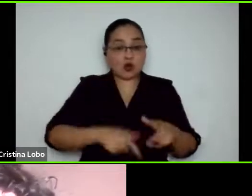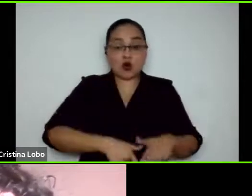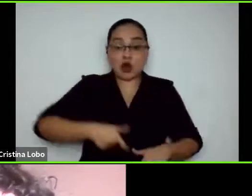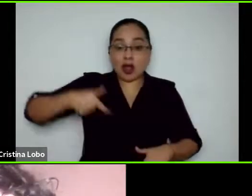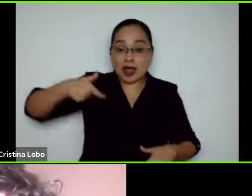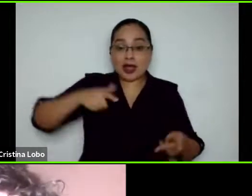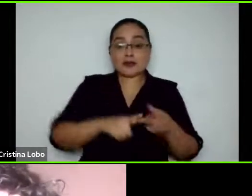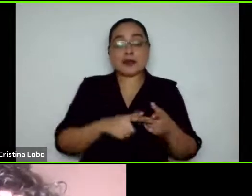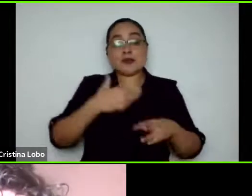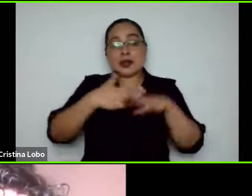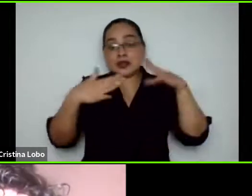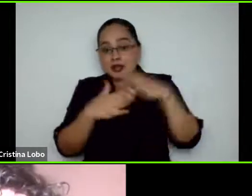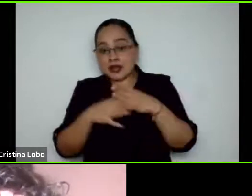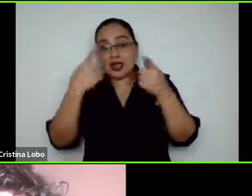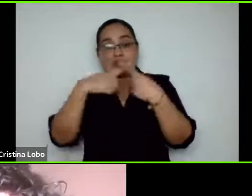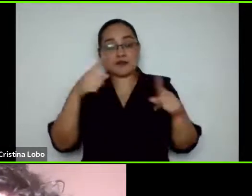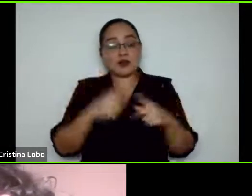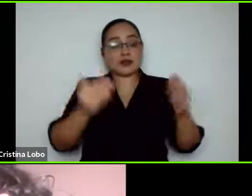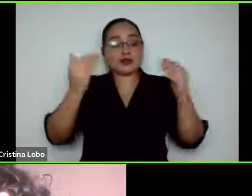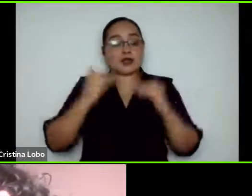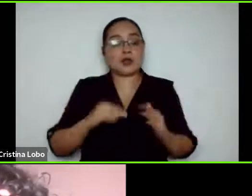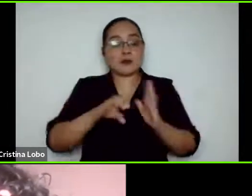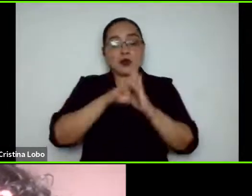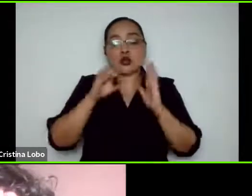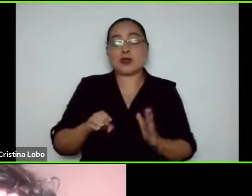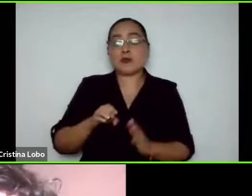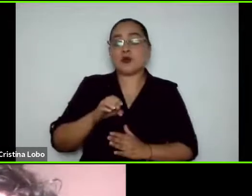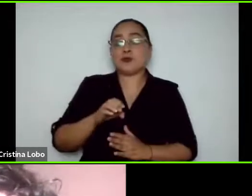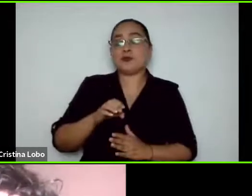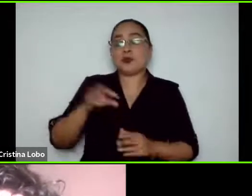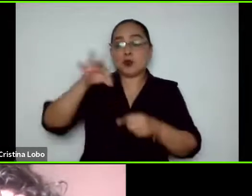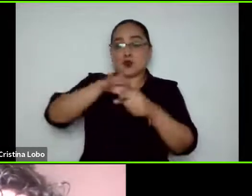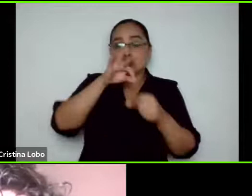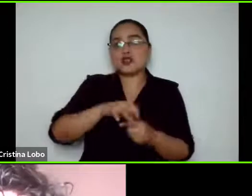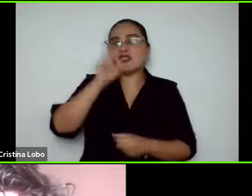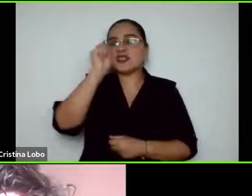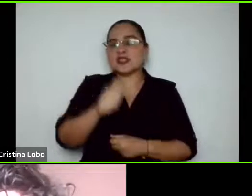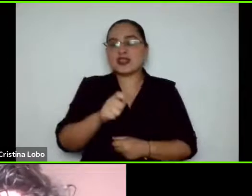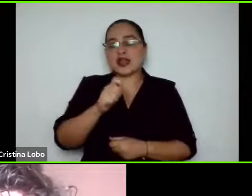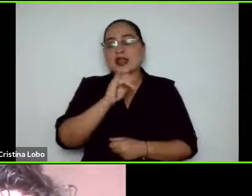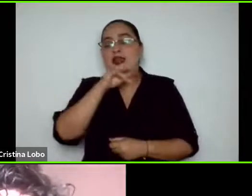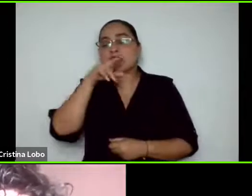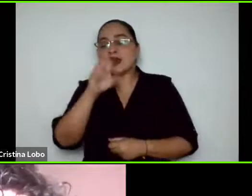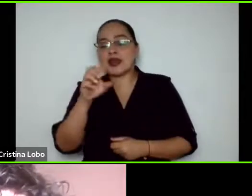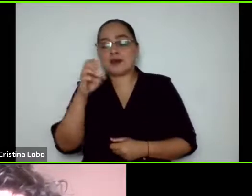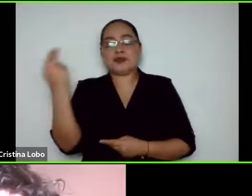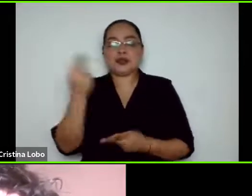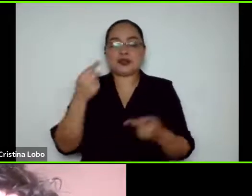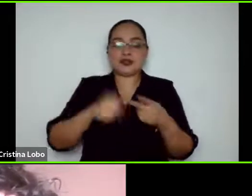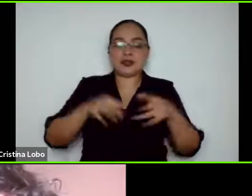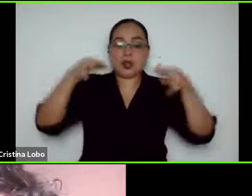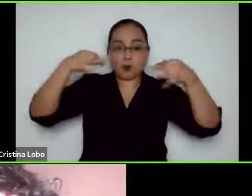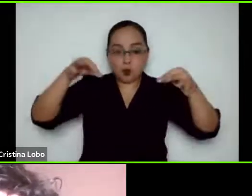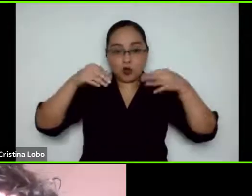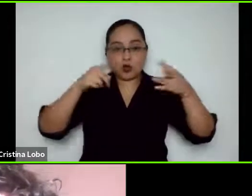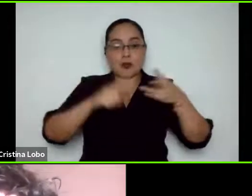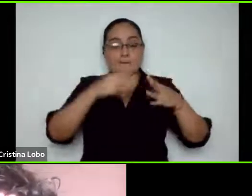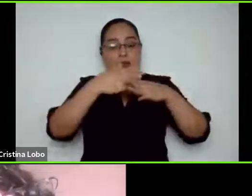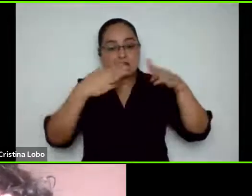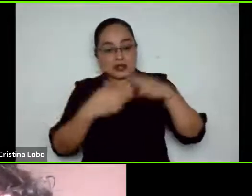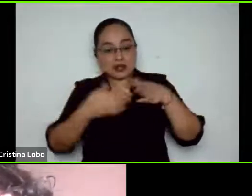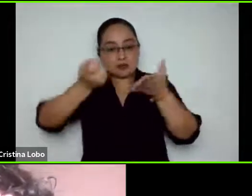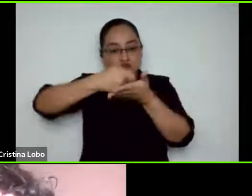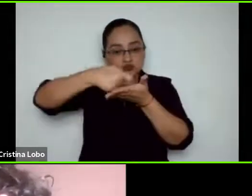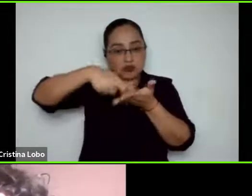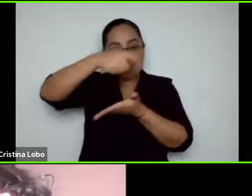capacitación. Las elecciones requieren del Instituto Nacional Electoral, requieren de la organización, requieren de las boletas, requieren... Entonces, ambos